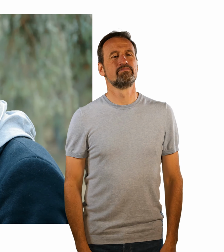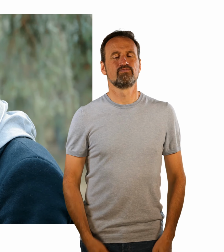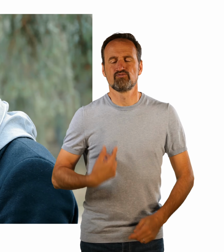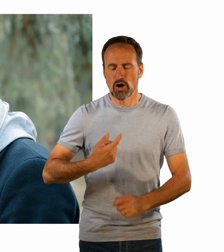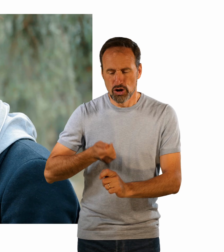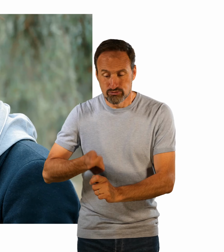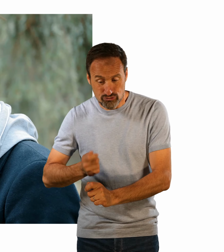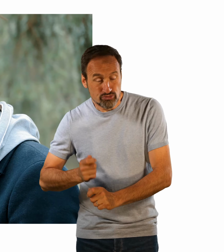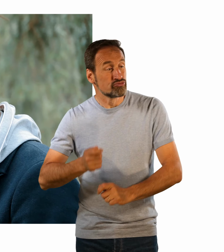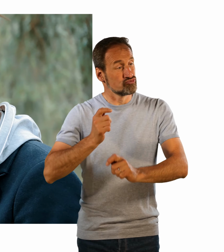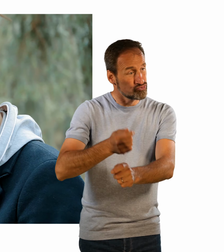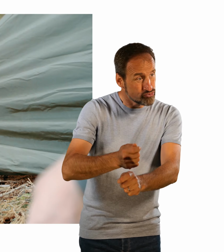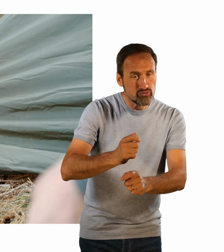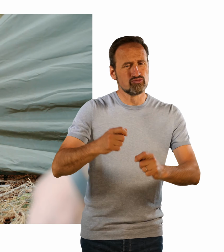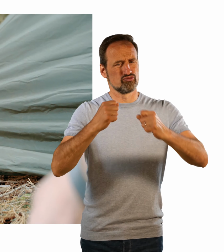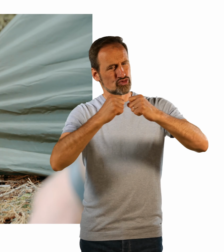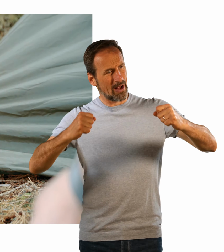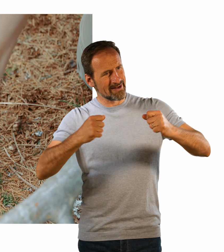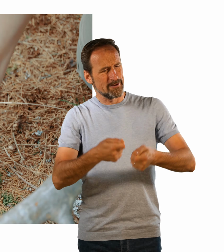Genau, und dann spanne ich das hier drüben nach.